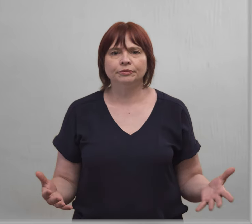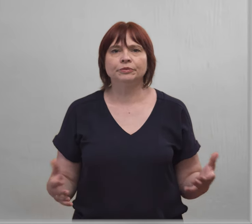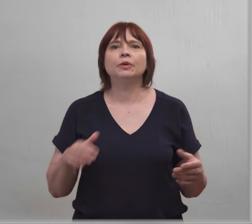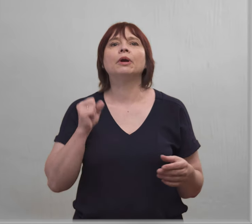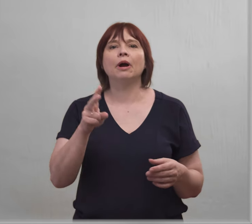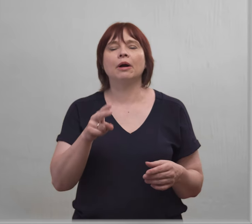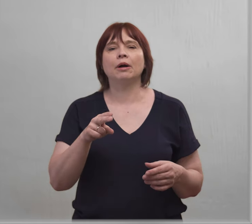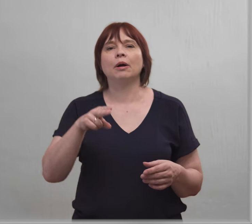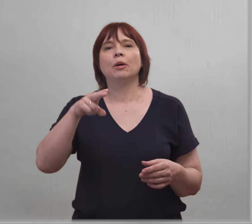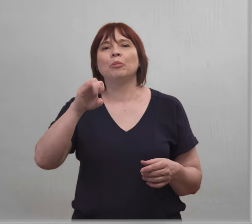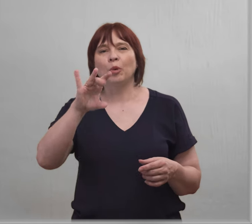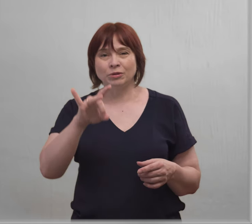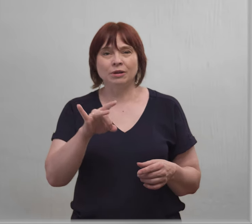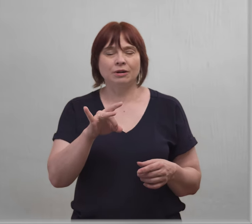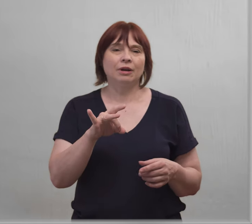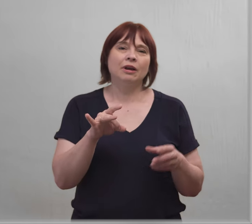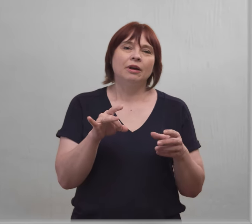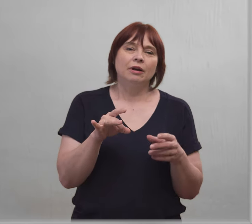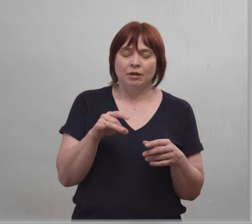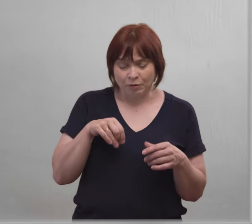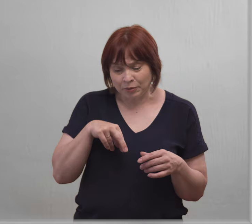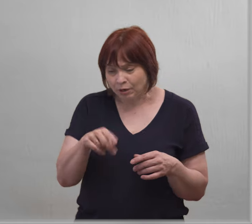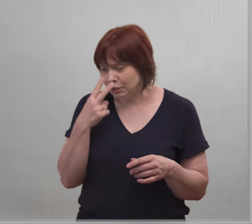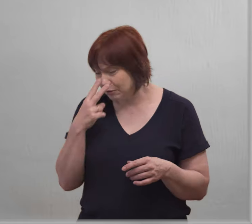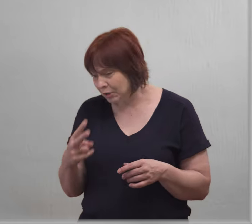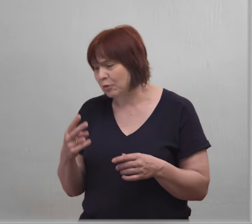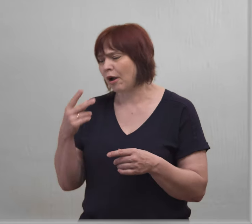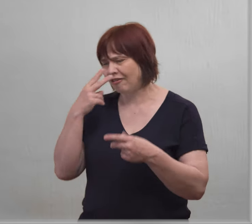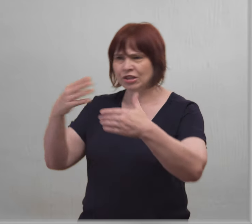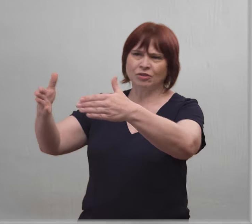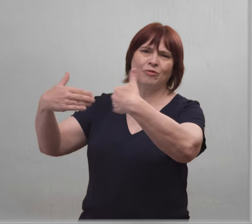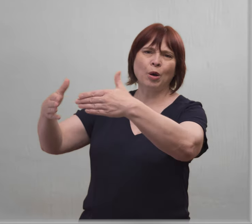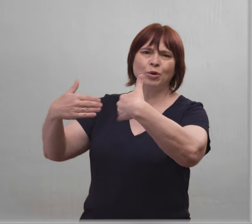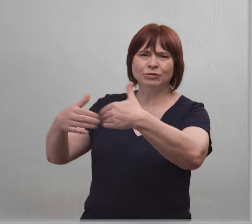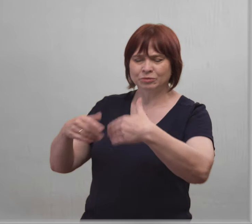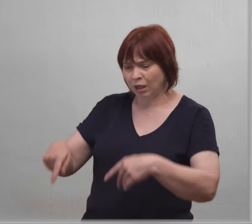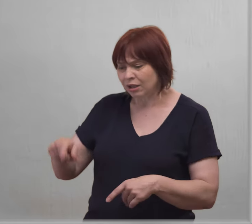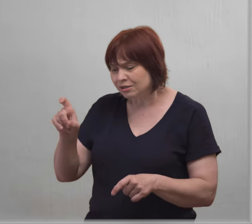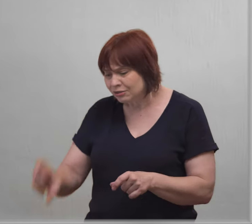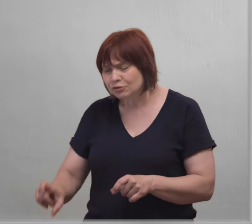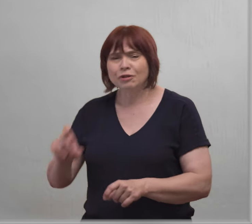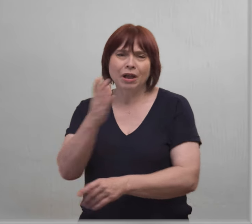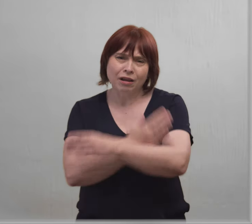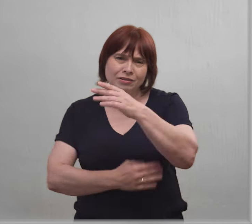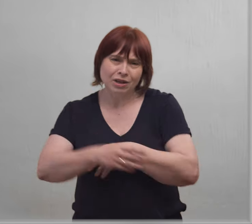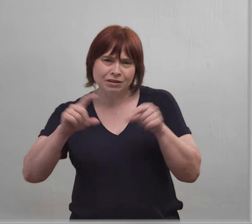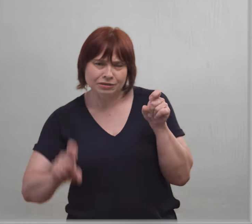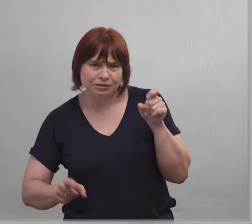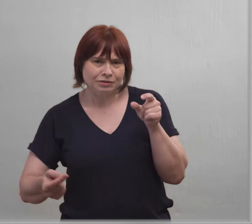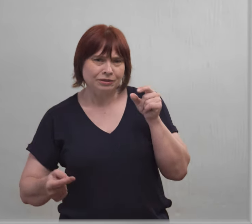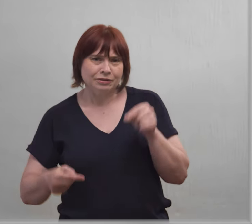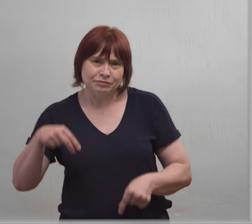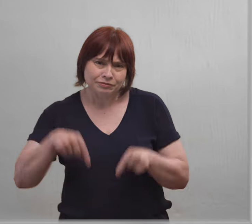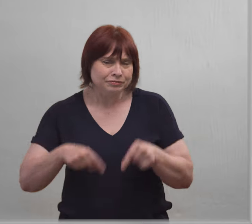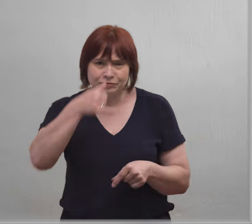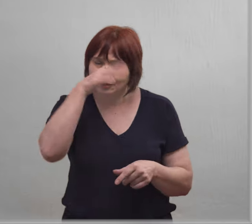ворот сидящего нищего, он смотрелся в них, а они сказали: нету серебра и золота, что имеем, даем, встань и ходи. И